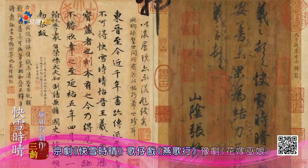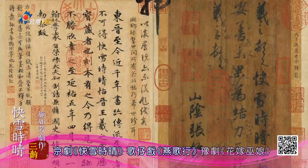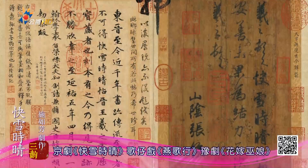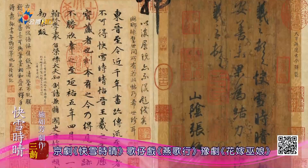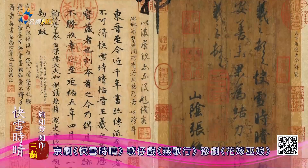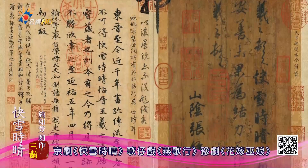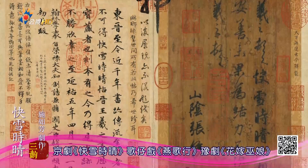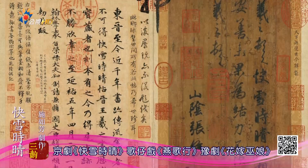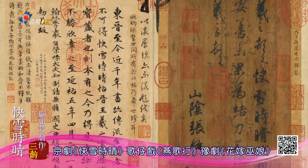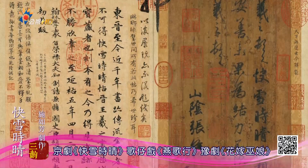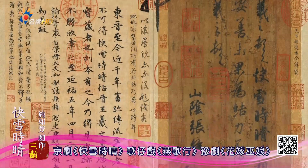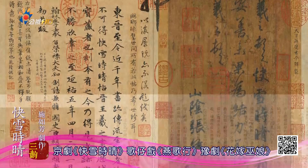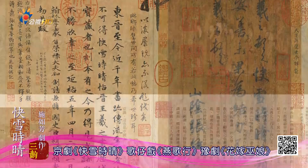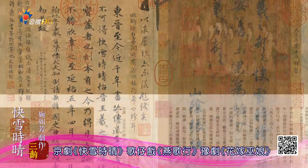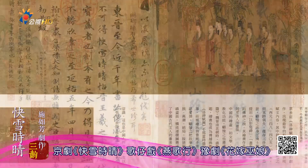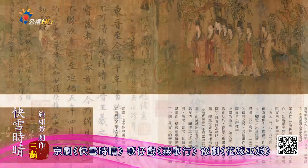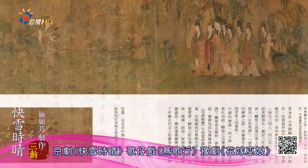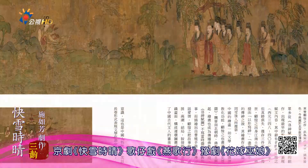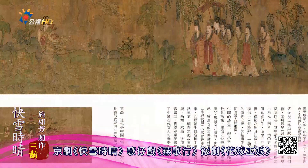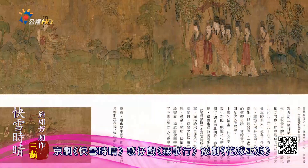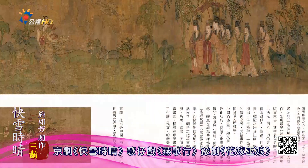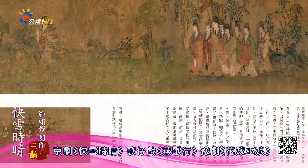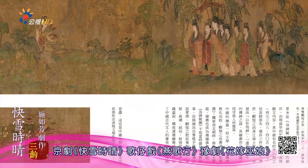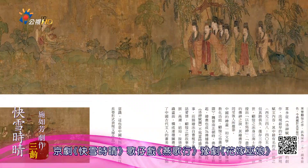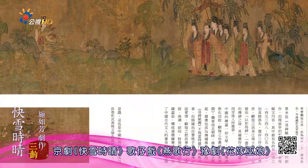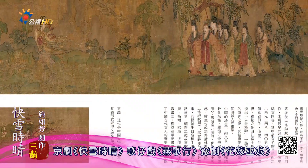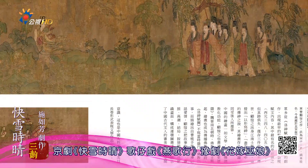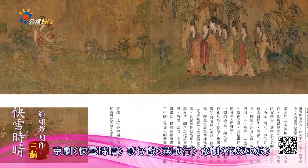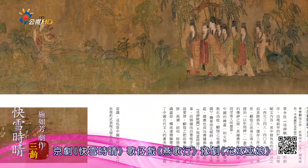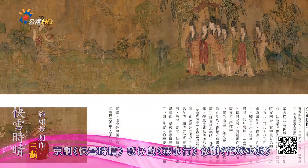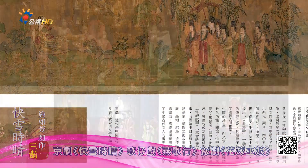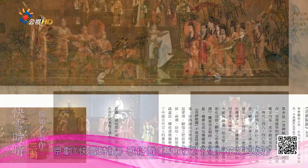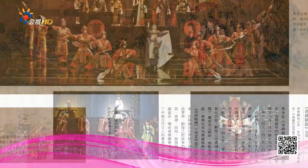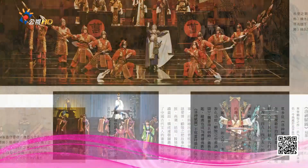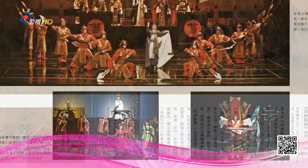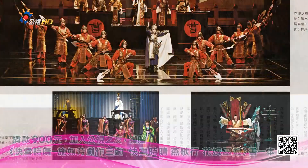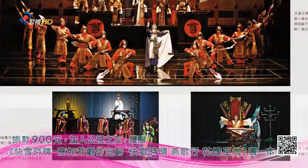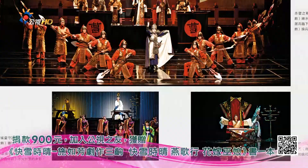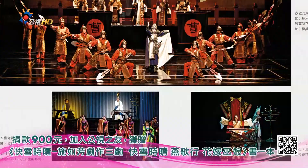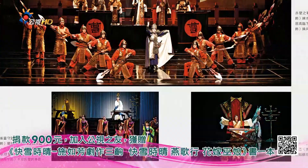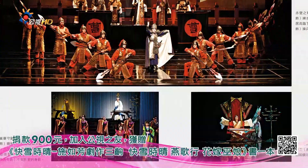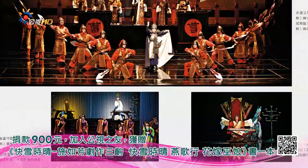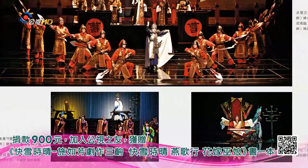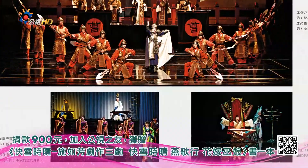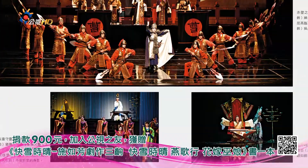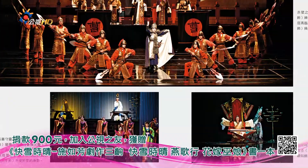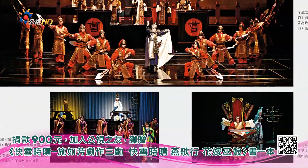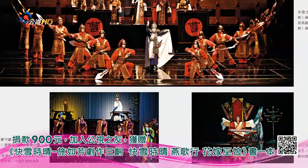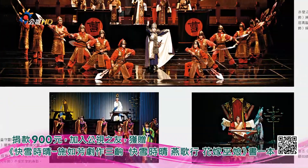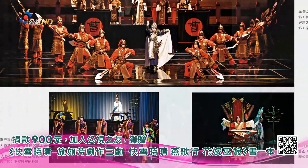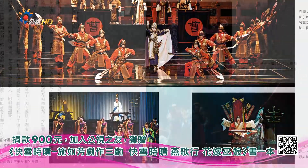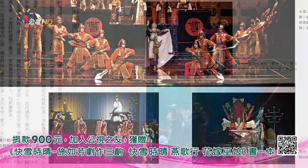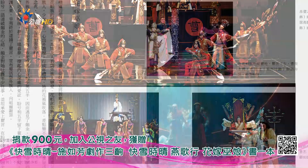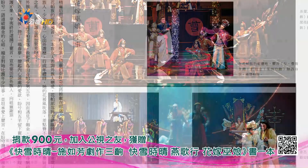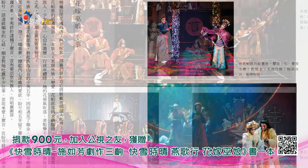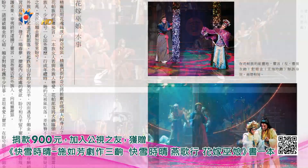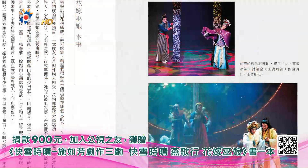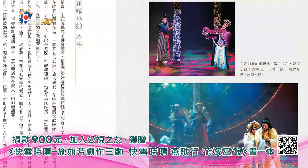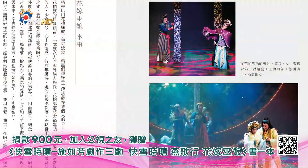让读者阅读时感受当代戏曲的抒情召唤。捐款900元，获赠《快雪时晴》施如芳剧